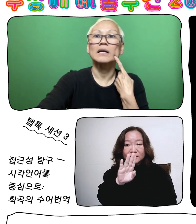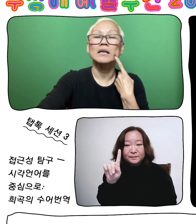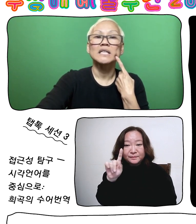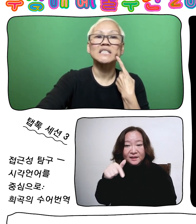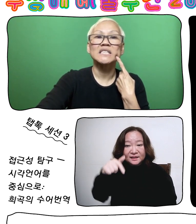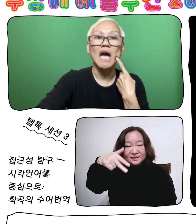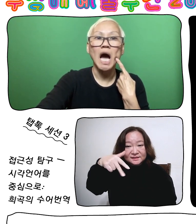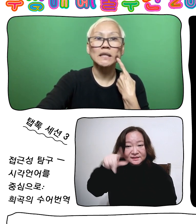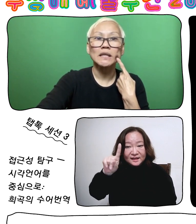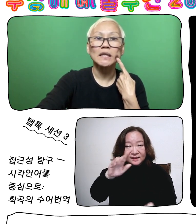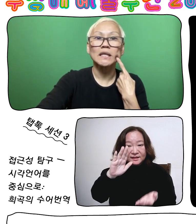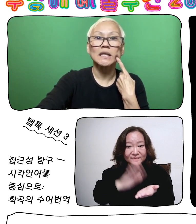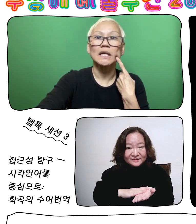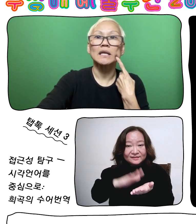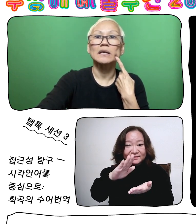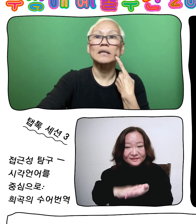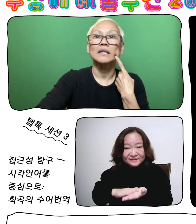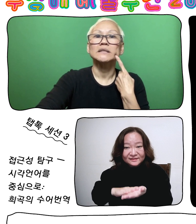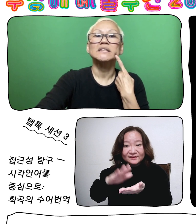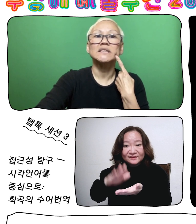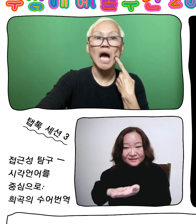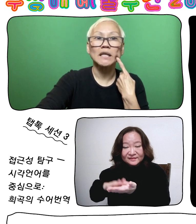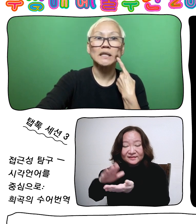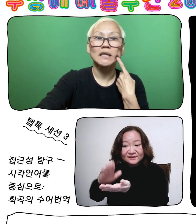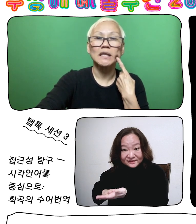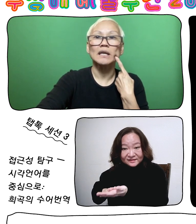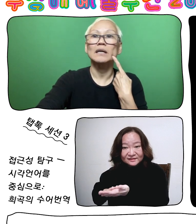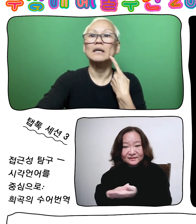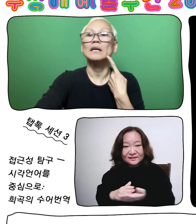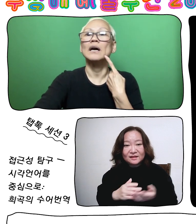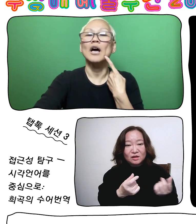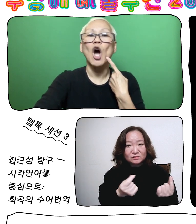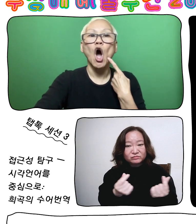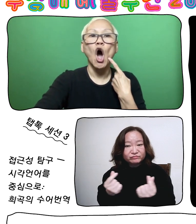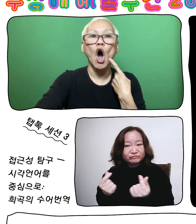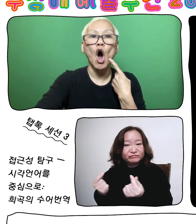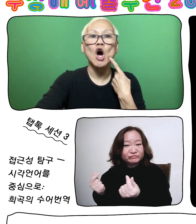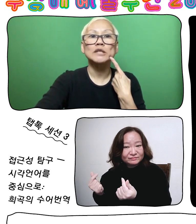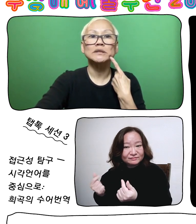그리고 운율도 비슷하다는 것을 알 수 있을 겁니다.